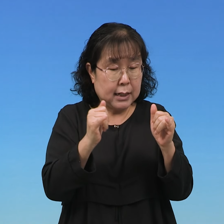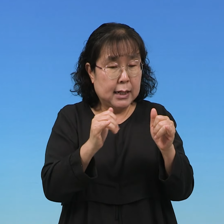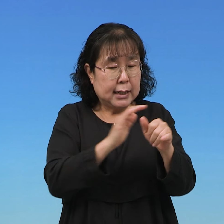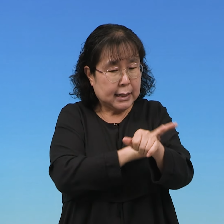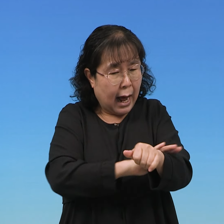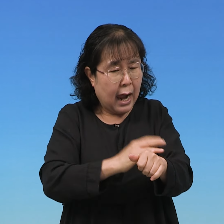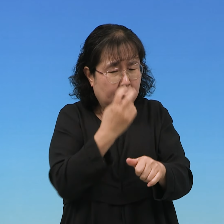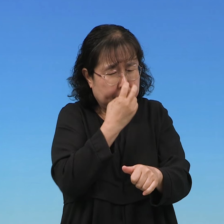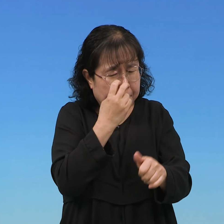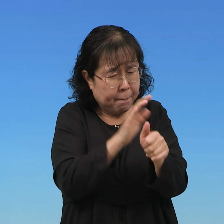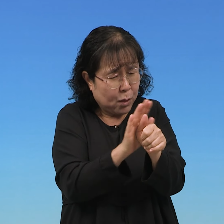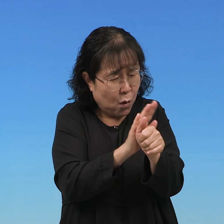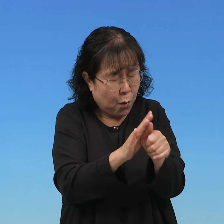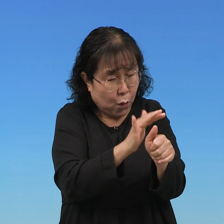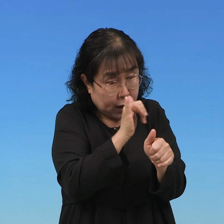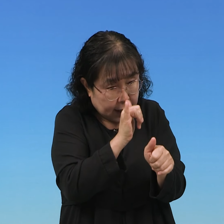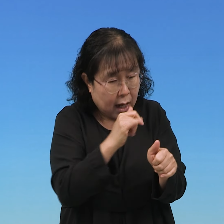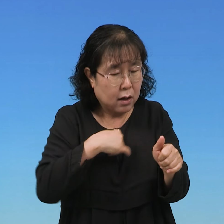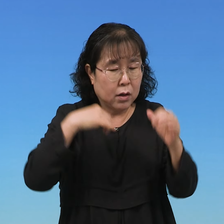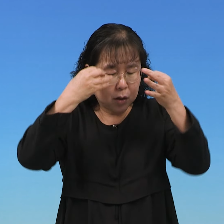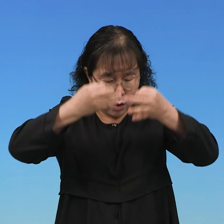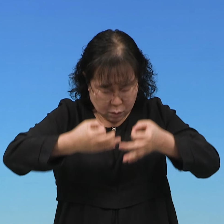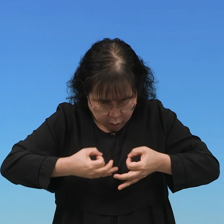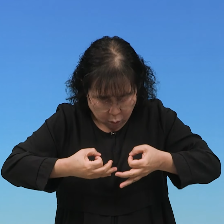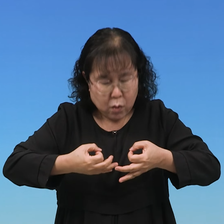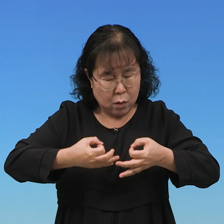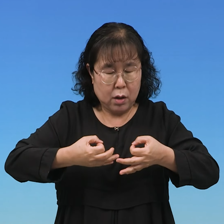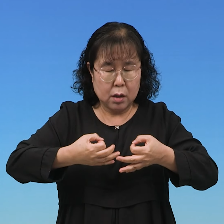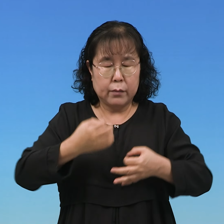추구하는 아닌 목회라고 말할 수 있는 거 아니겠습니까?